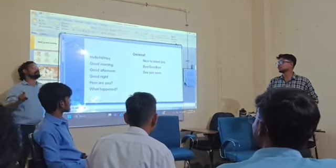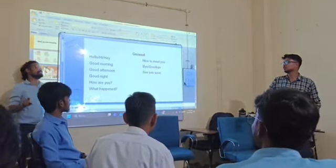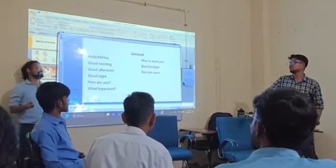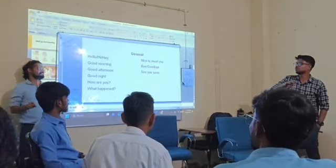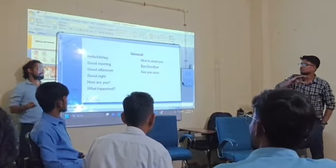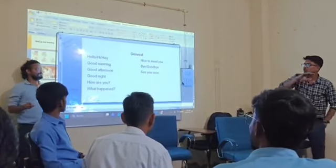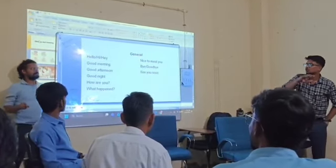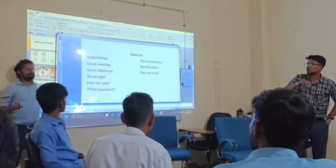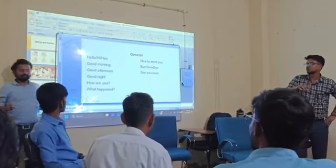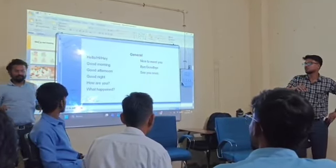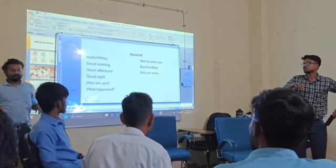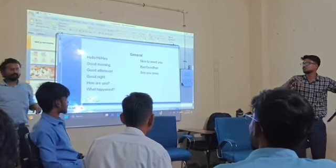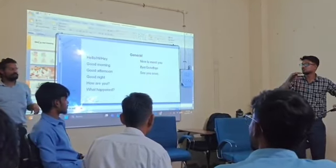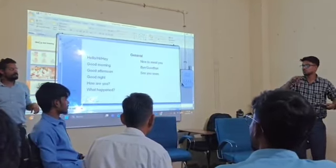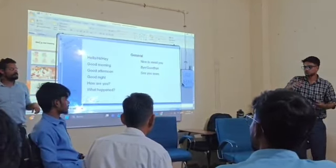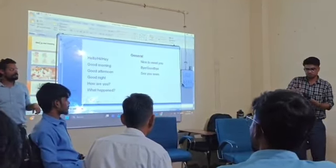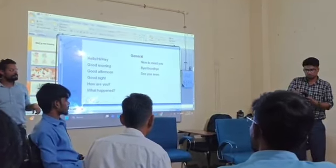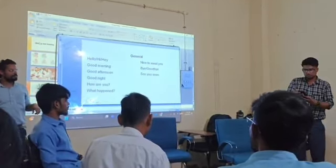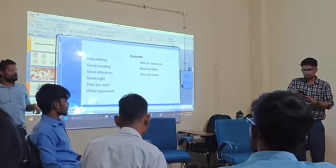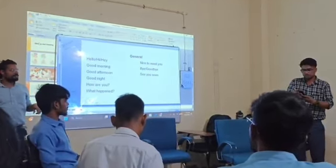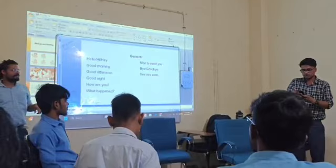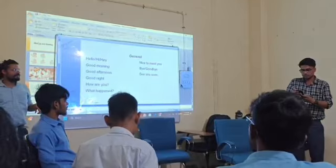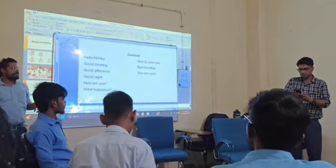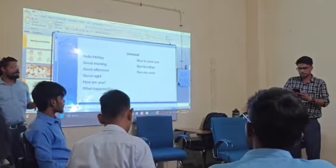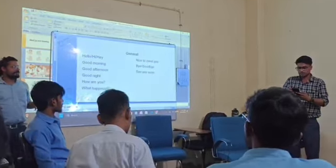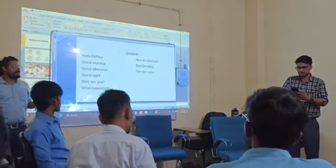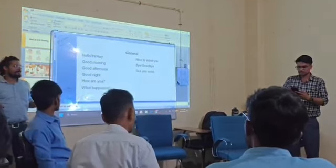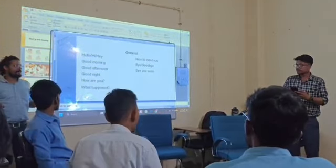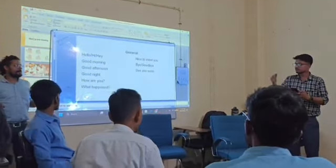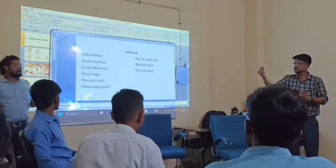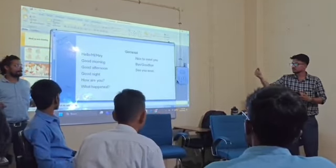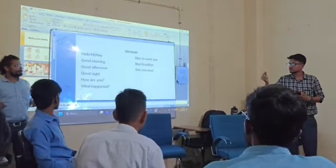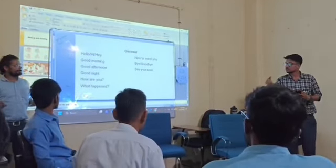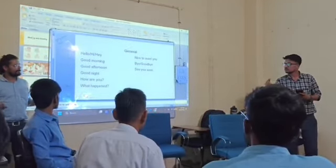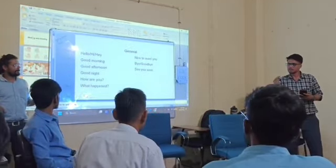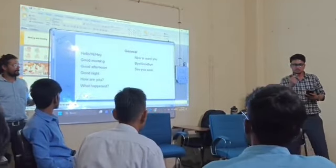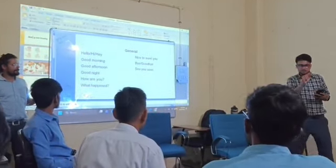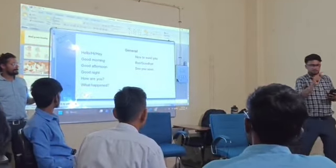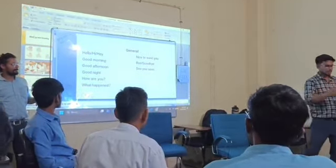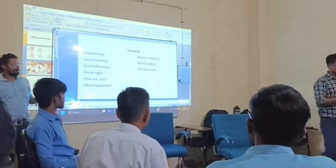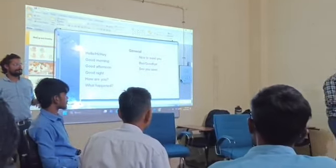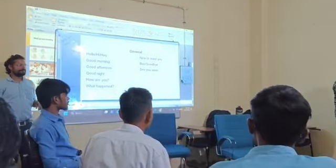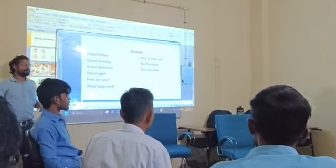ना, प्योर आपका जो रोज हो रहा है उसी का है। ठीक है, एक मिनट।